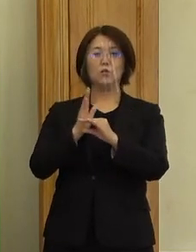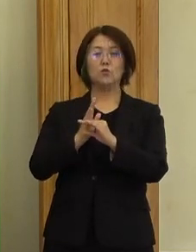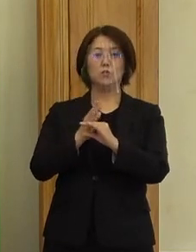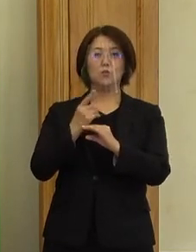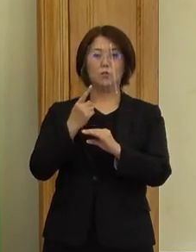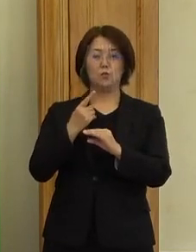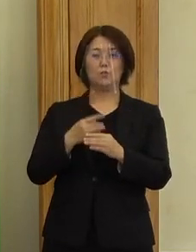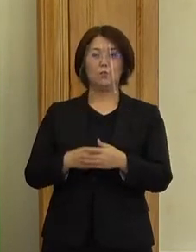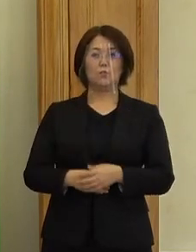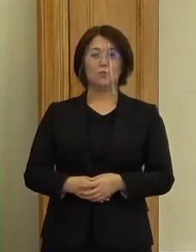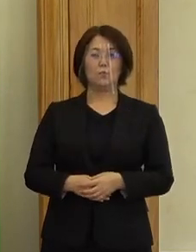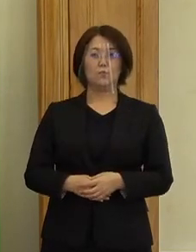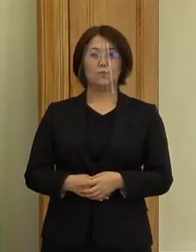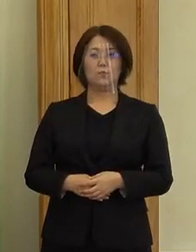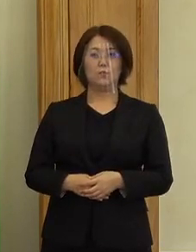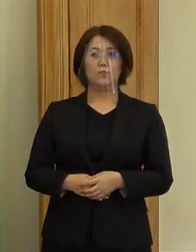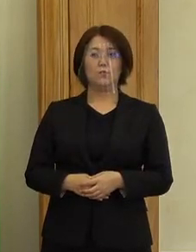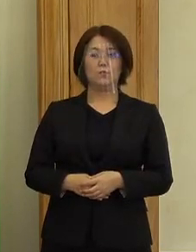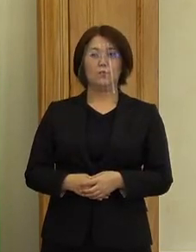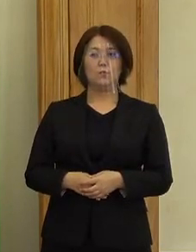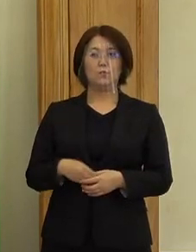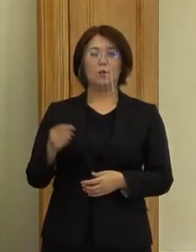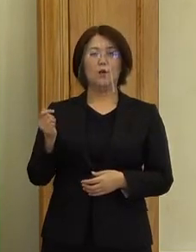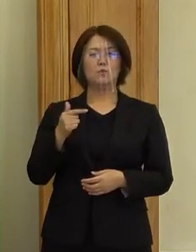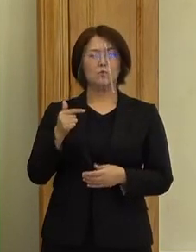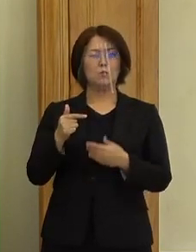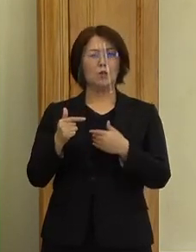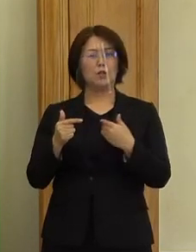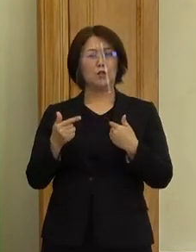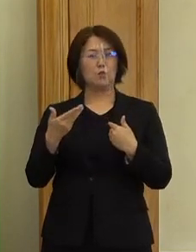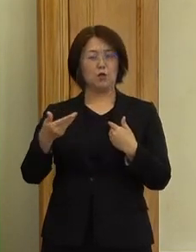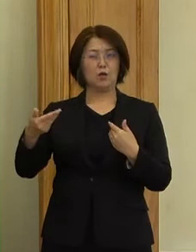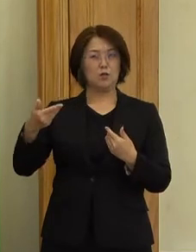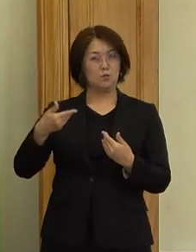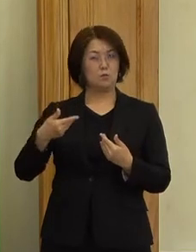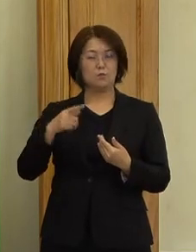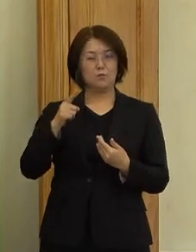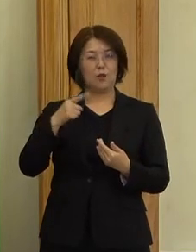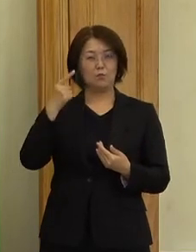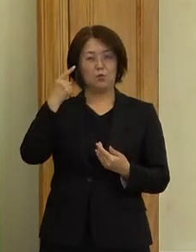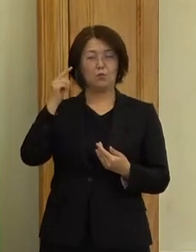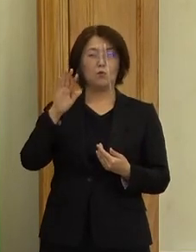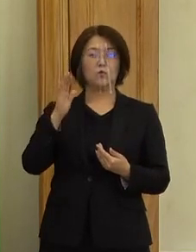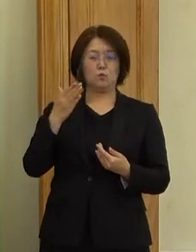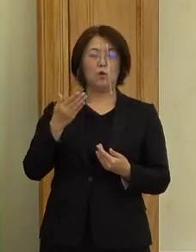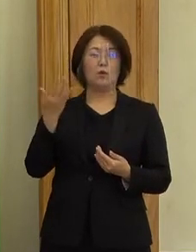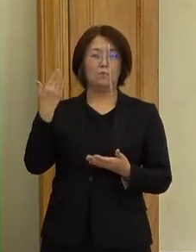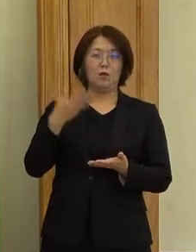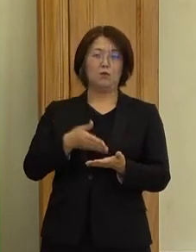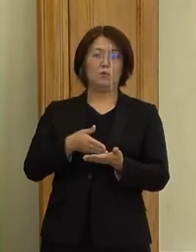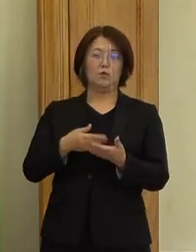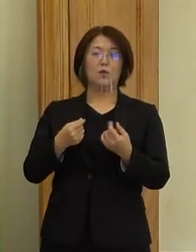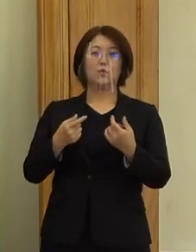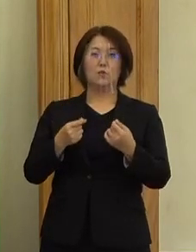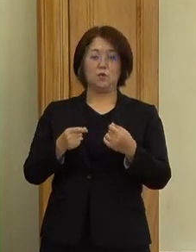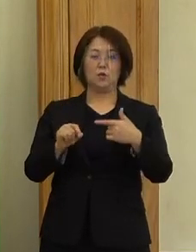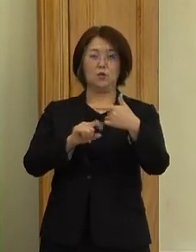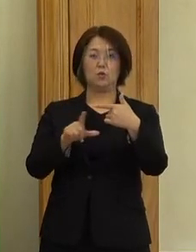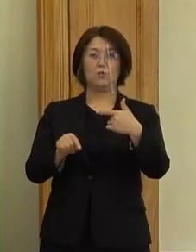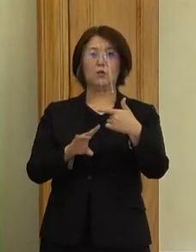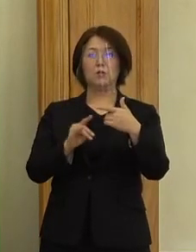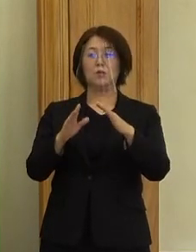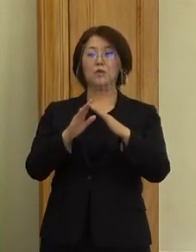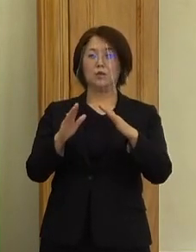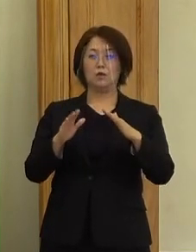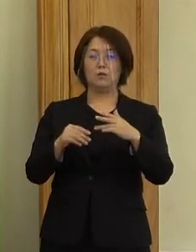でございます。スピード感大丈夫かとおっしゃるかもしれませんが、前も申し上げたように本6月議会は6月